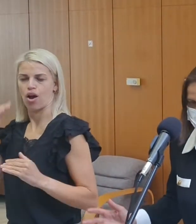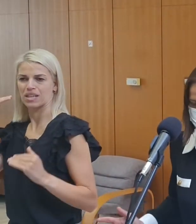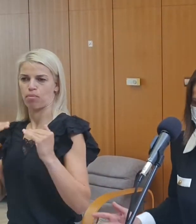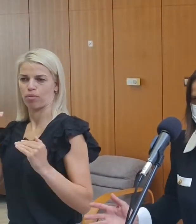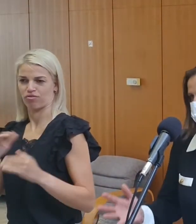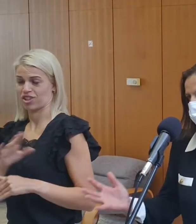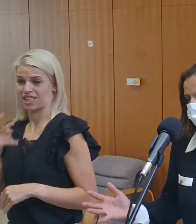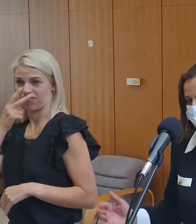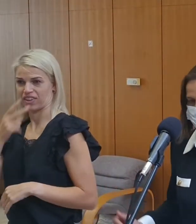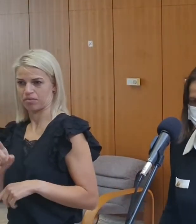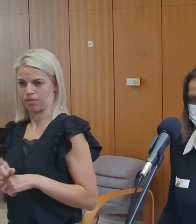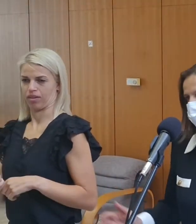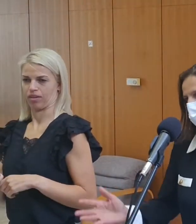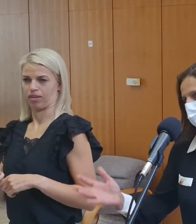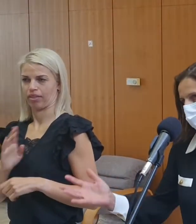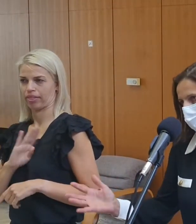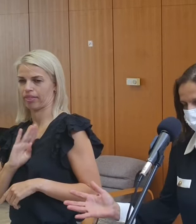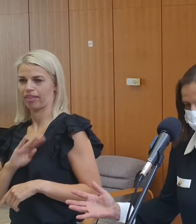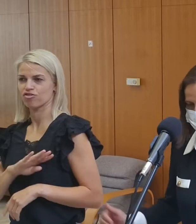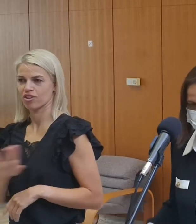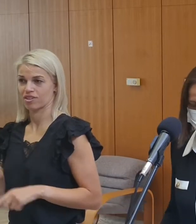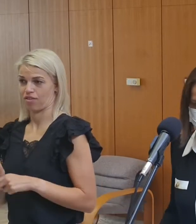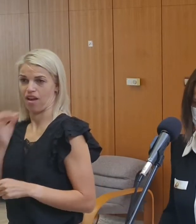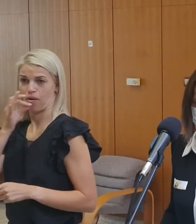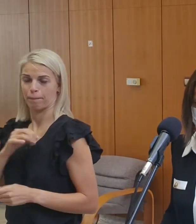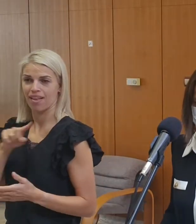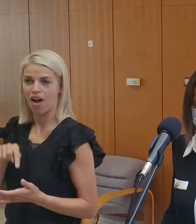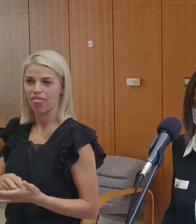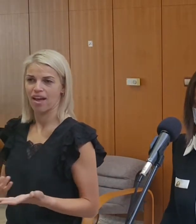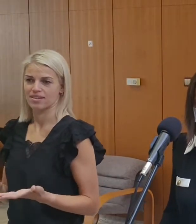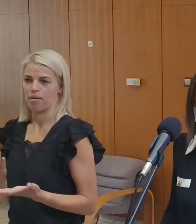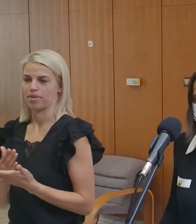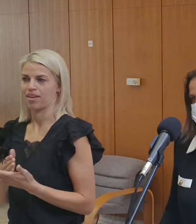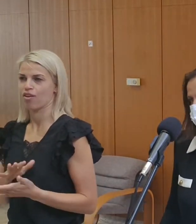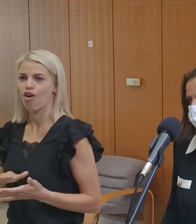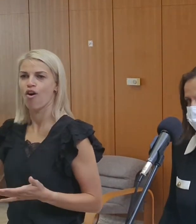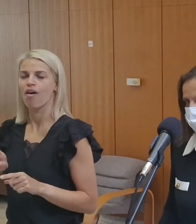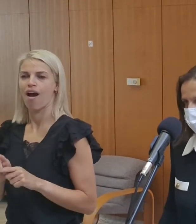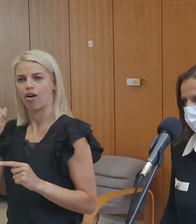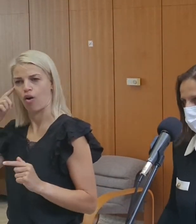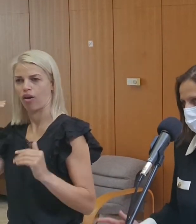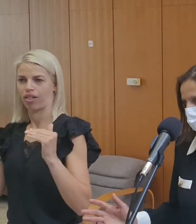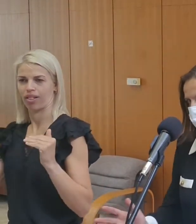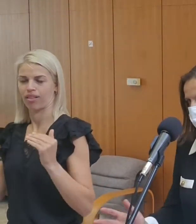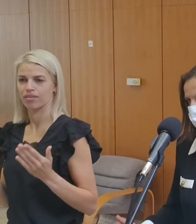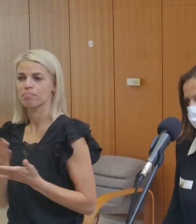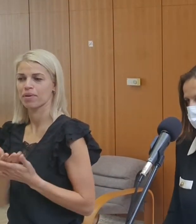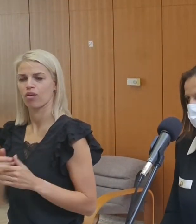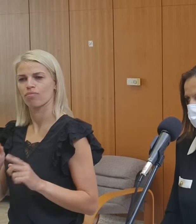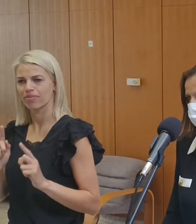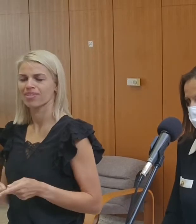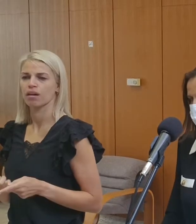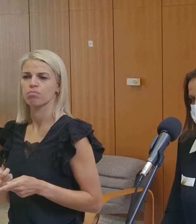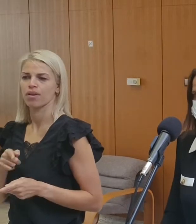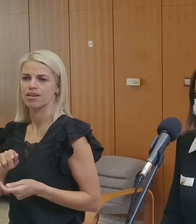to vidíme všetci, preto sa to na to aj vy pýtate. preto treba zmeniť systém podľa mňa, ktorý to, na toto